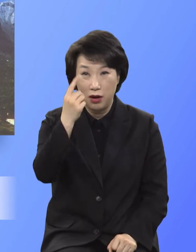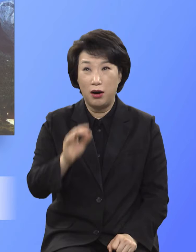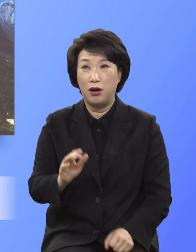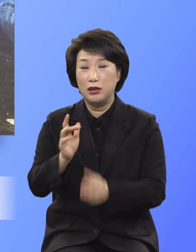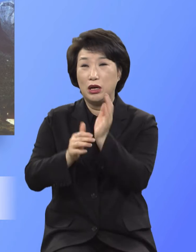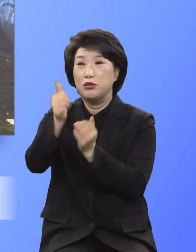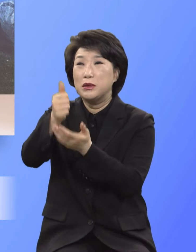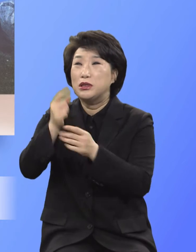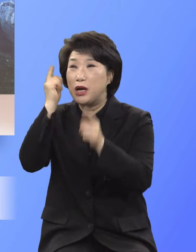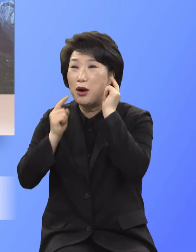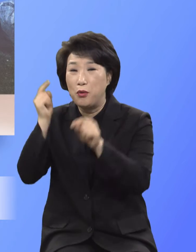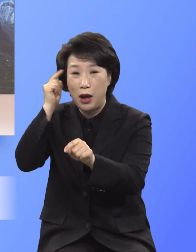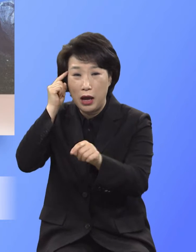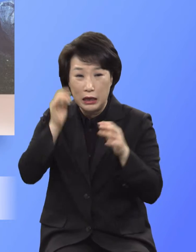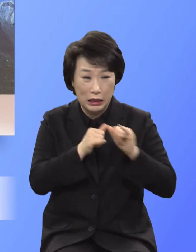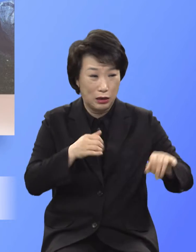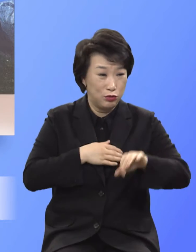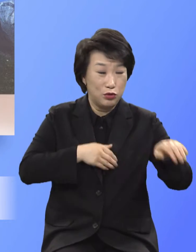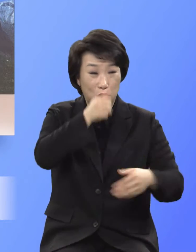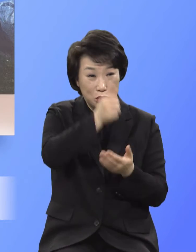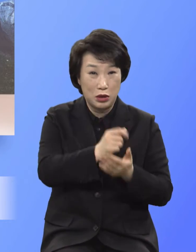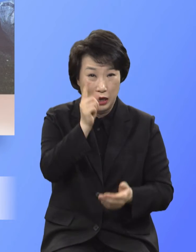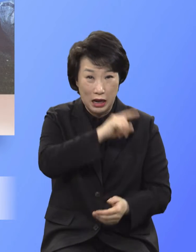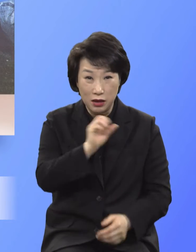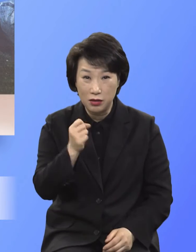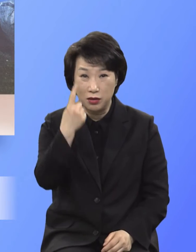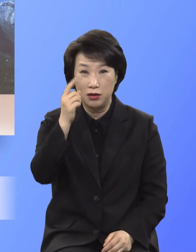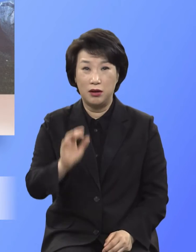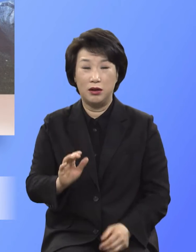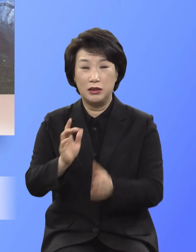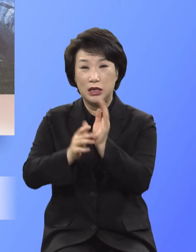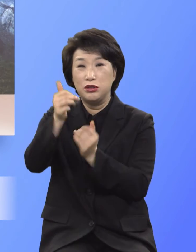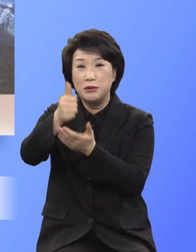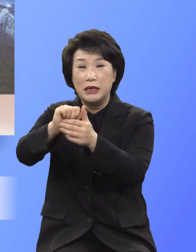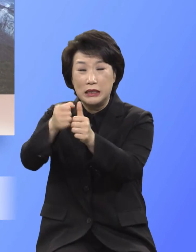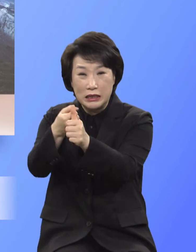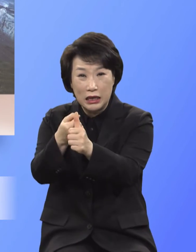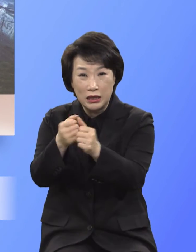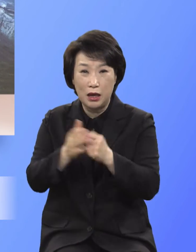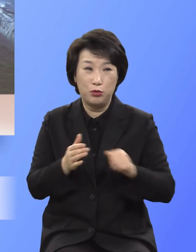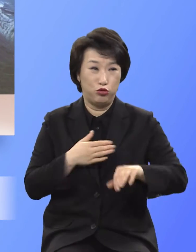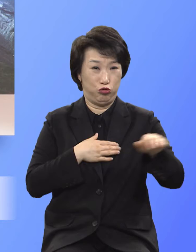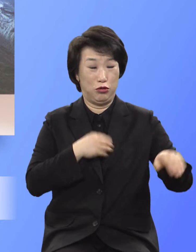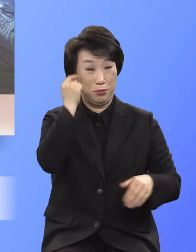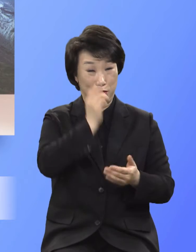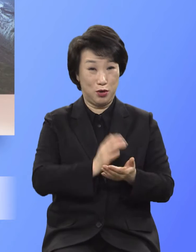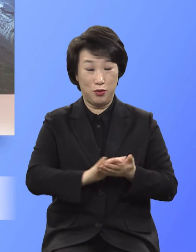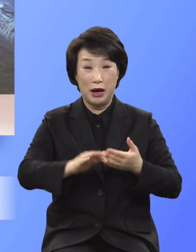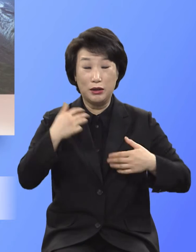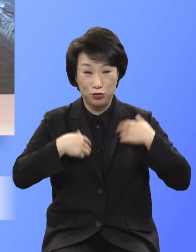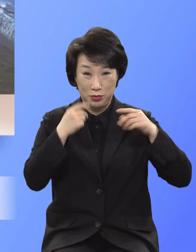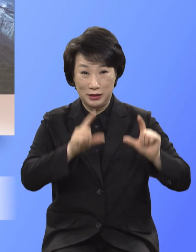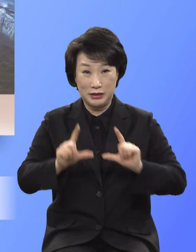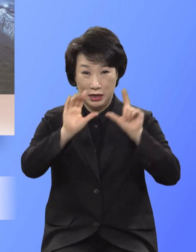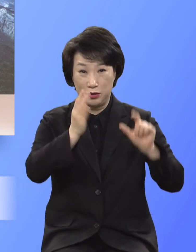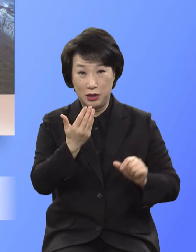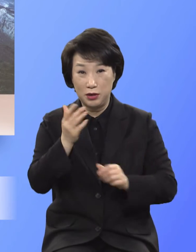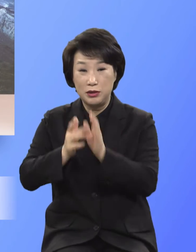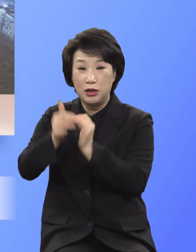그가 상함은 우리의 죄악을 인합니다. 그가 징계를 받음으로 우리가 평화를